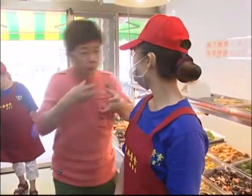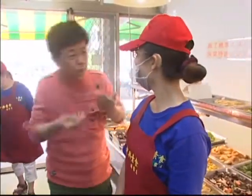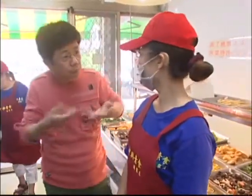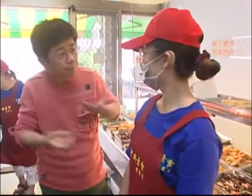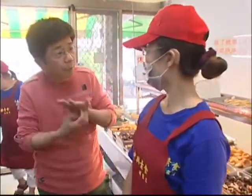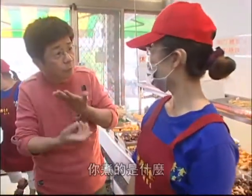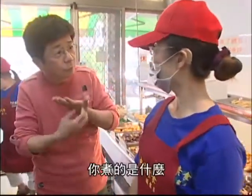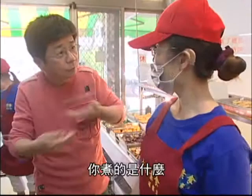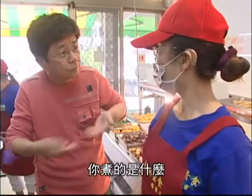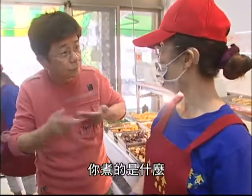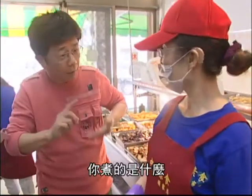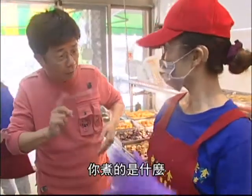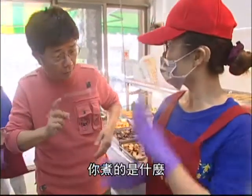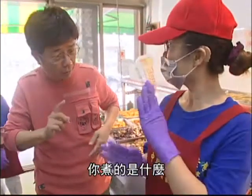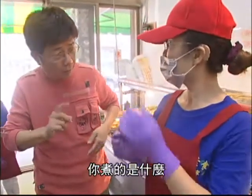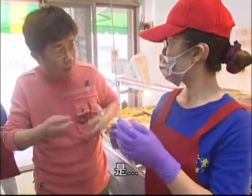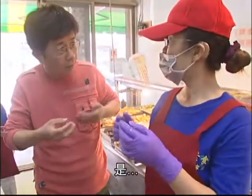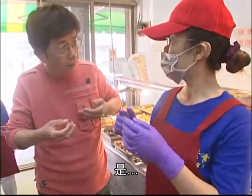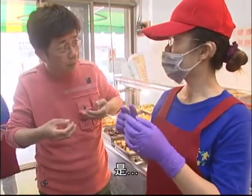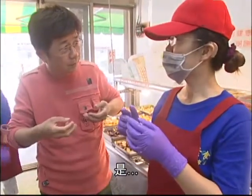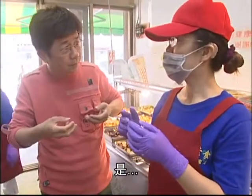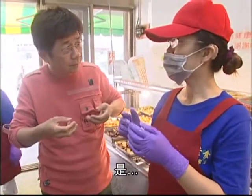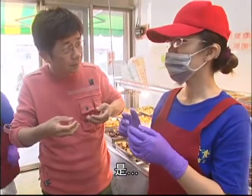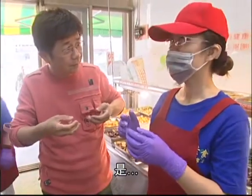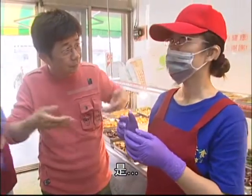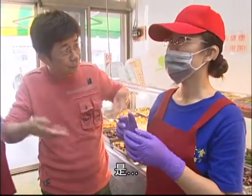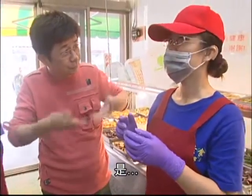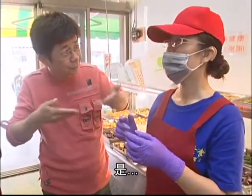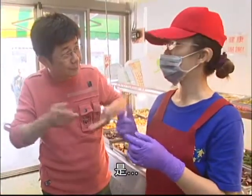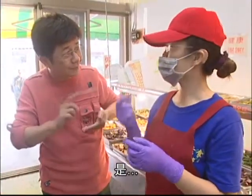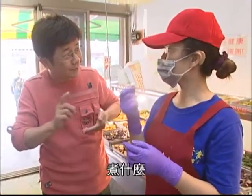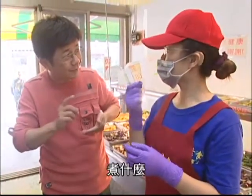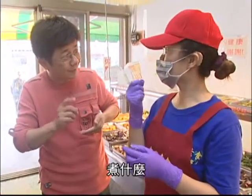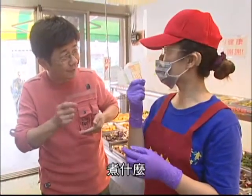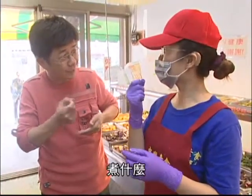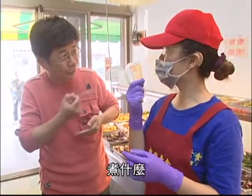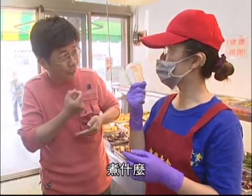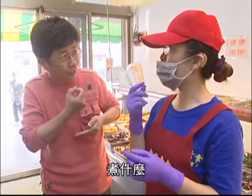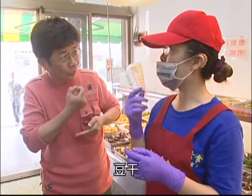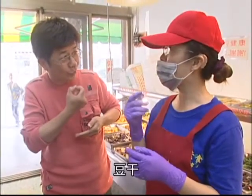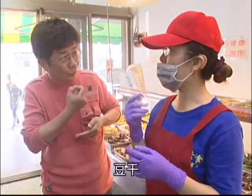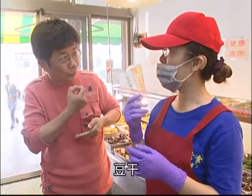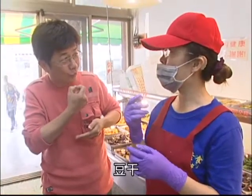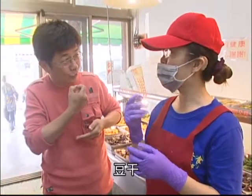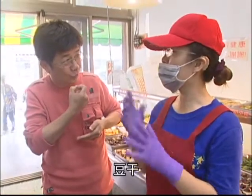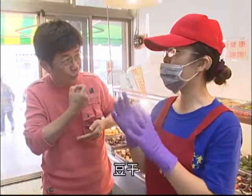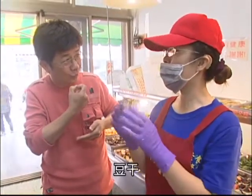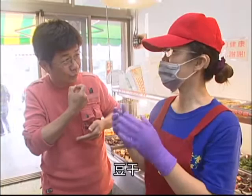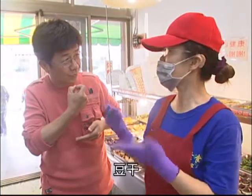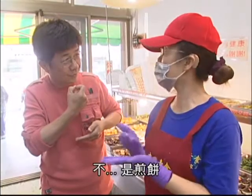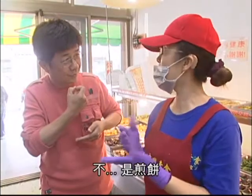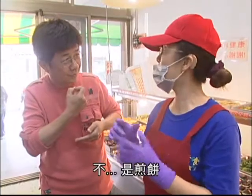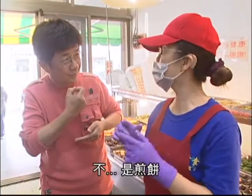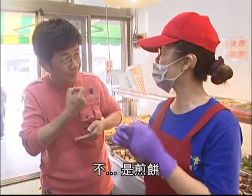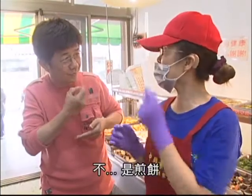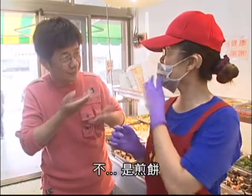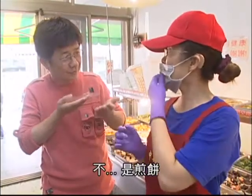哎，你煮的是什么？ 是， 煮什么？ 干啊，不，是煎饼